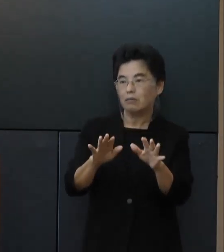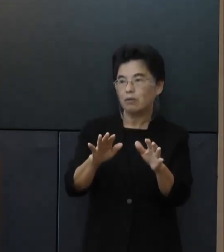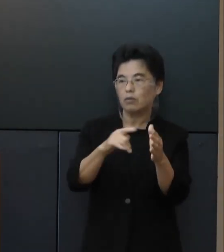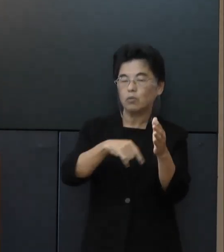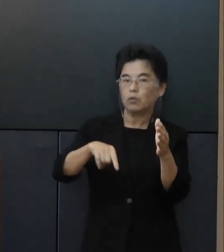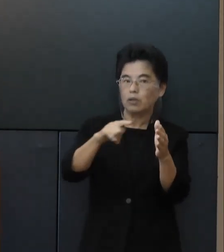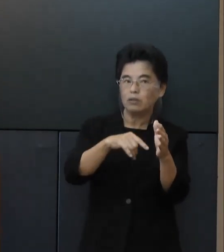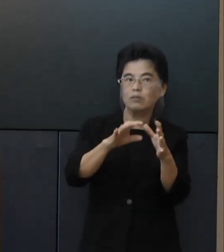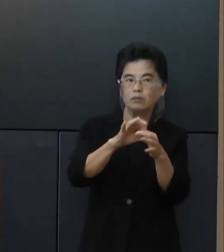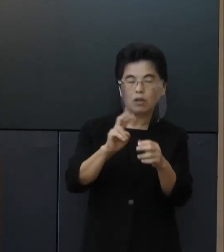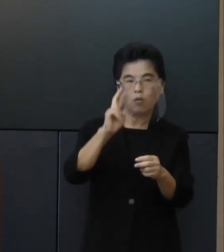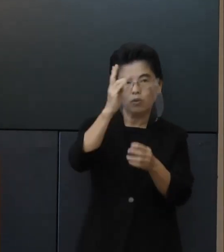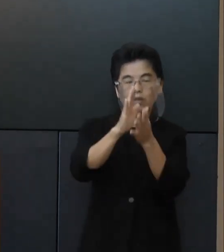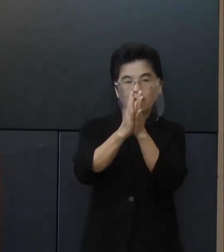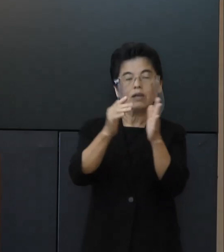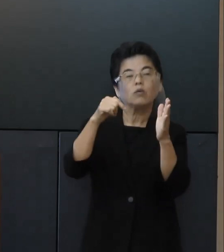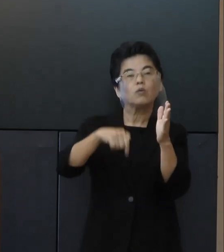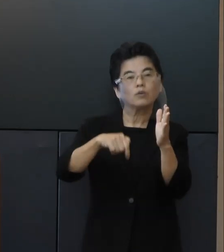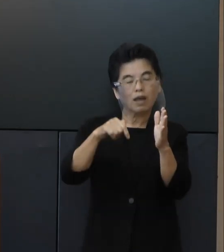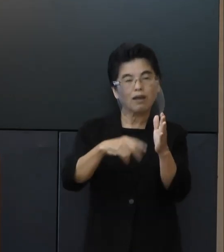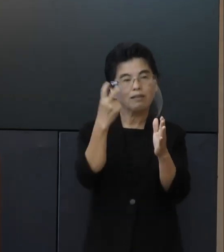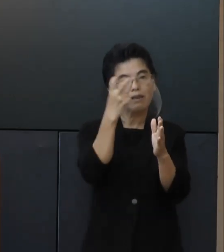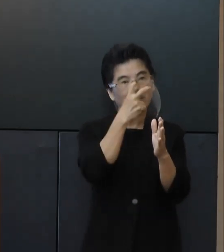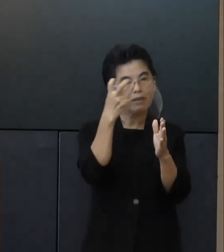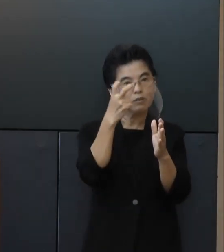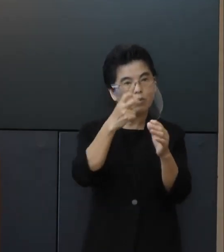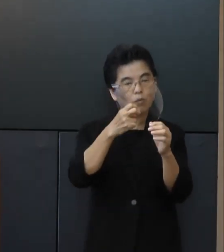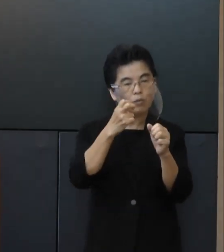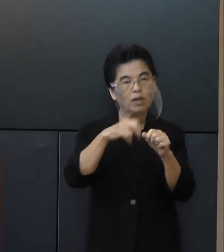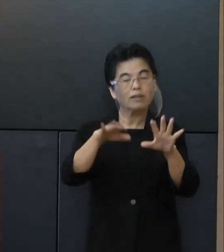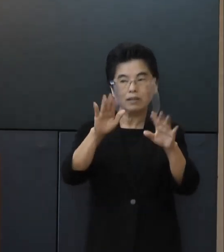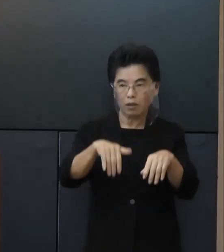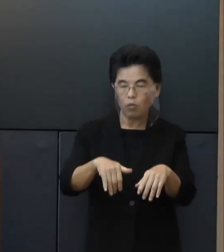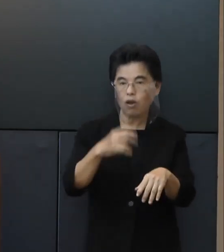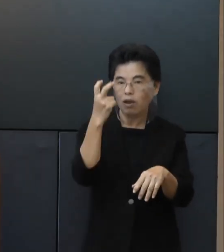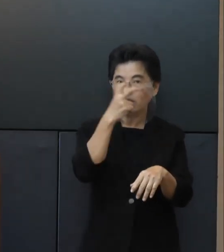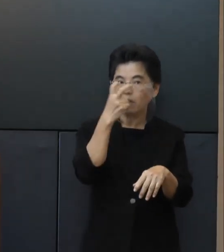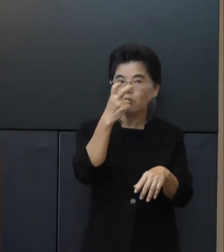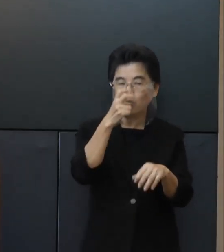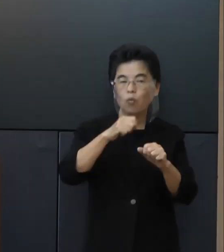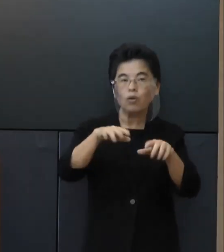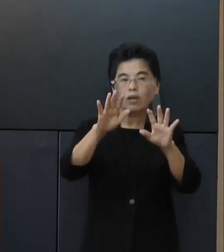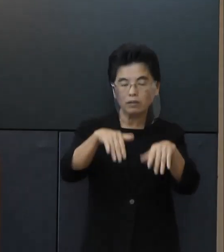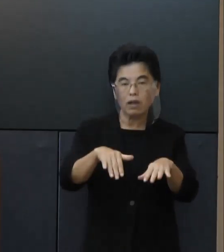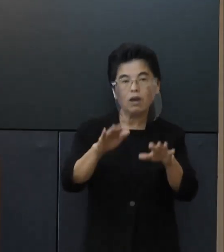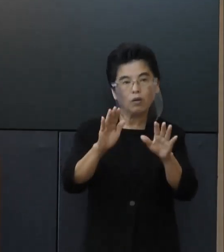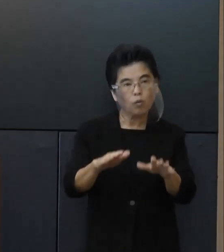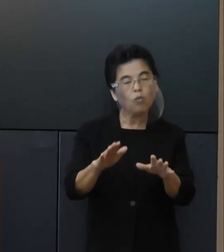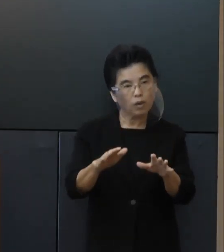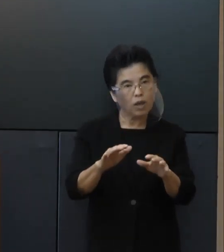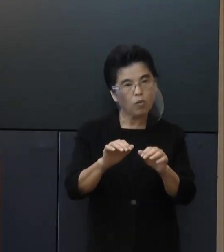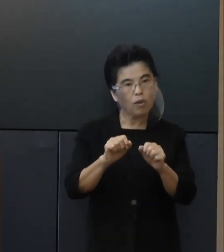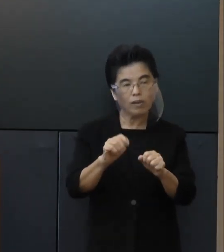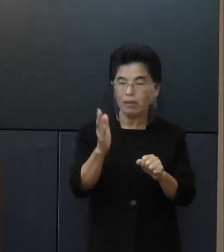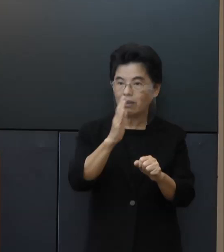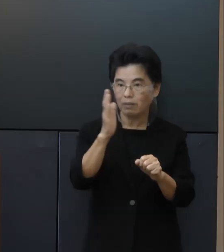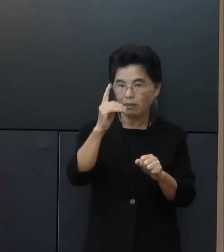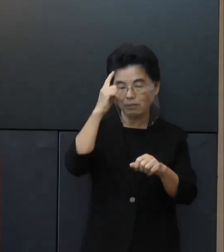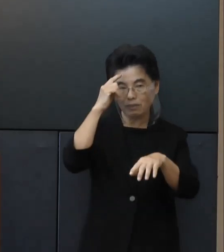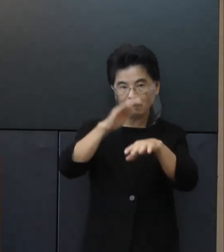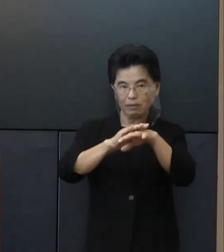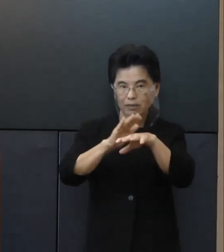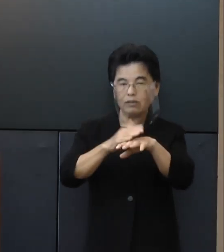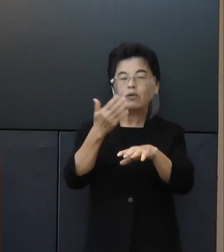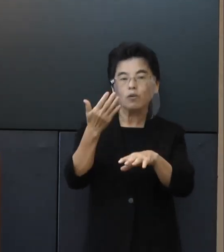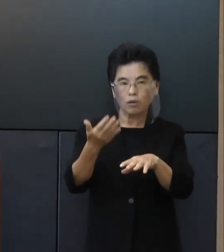については県の中で検討されたのか、検討されて今回見送るということだと思うんですが、これ何でし